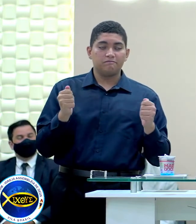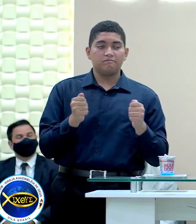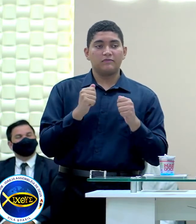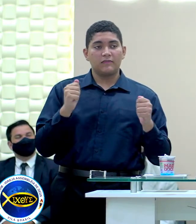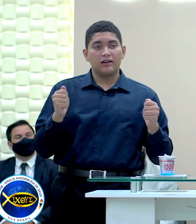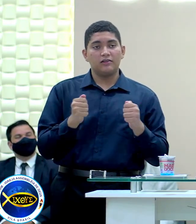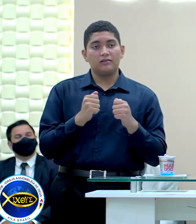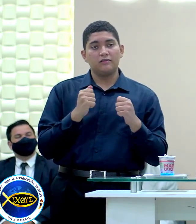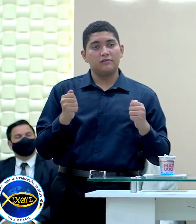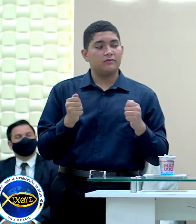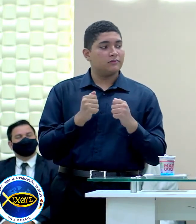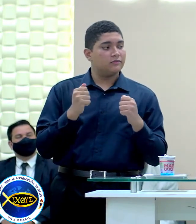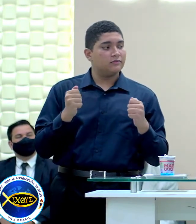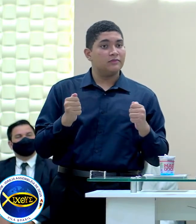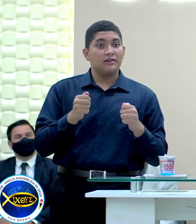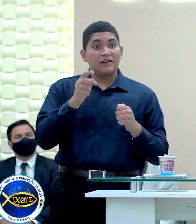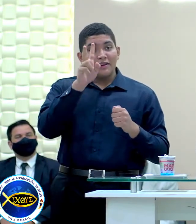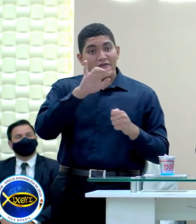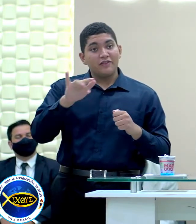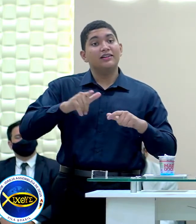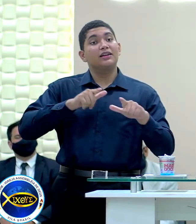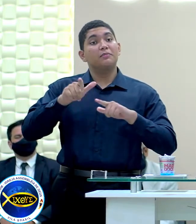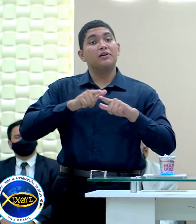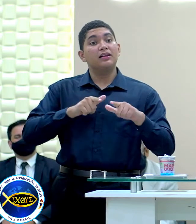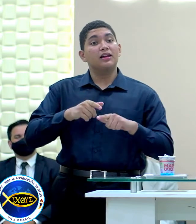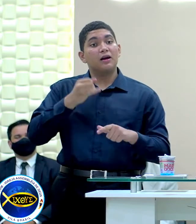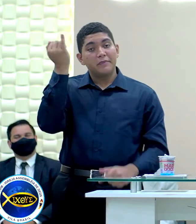Aleluia! Vá trabalhar, preguiçoso.